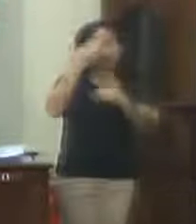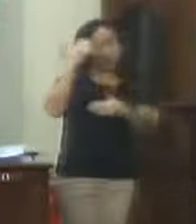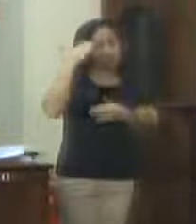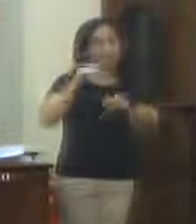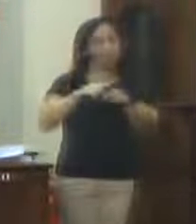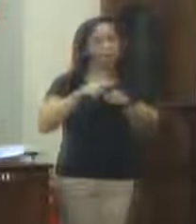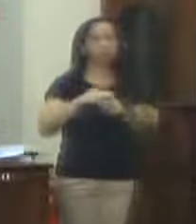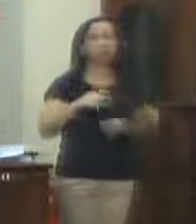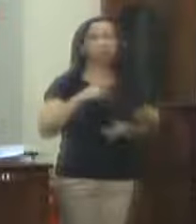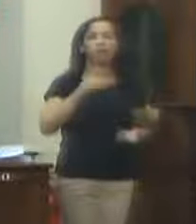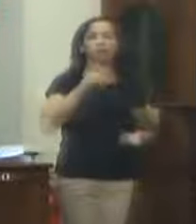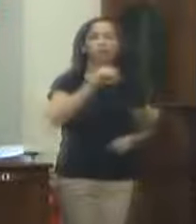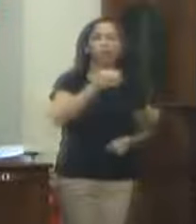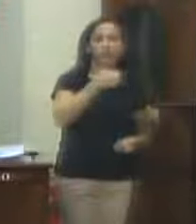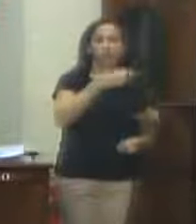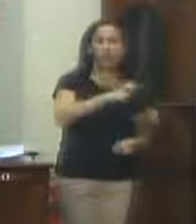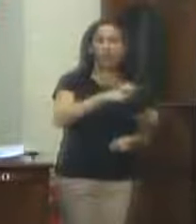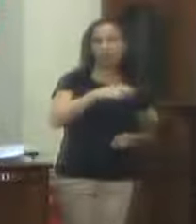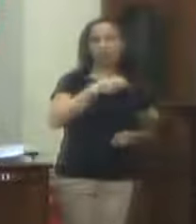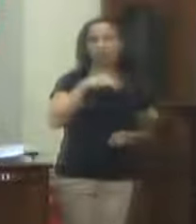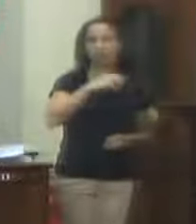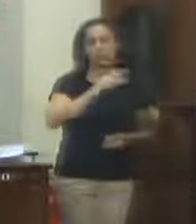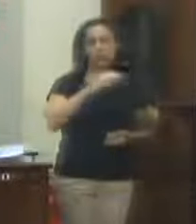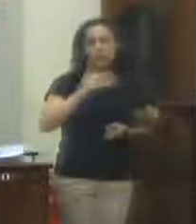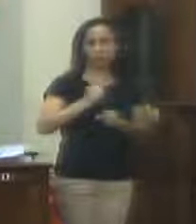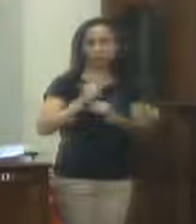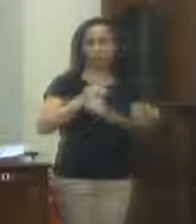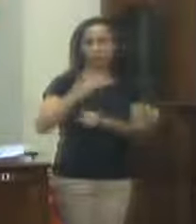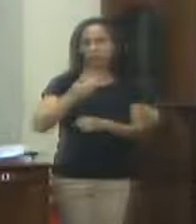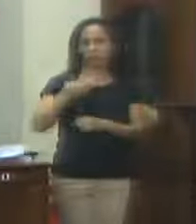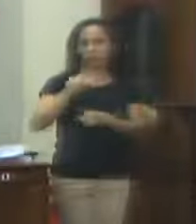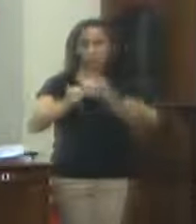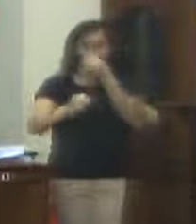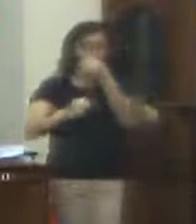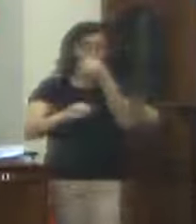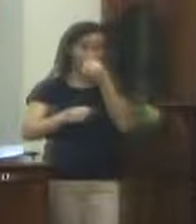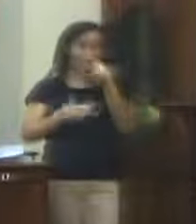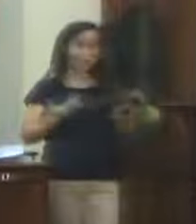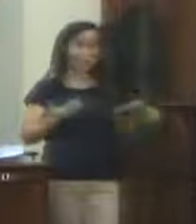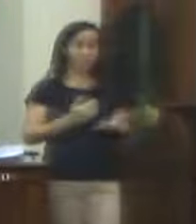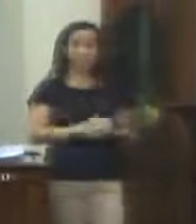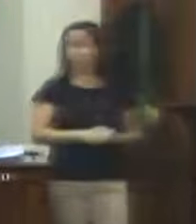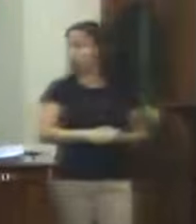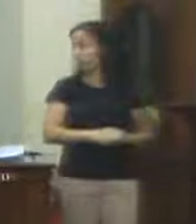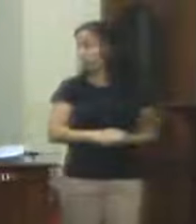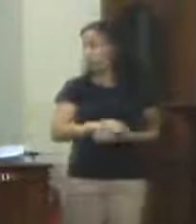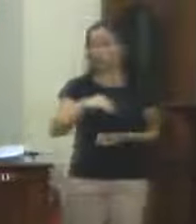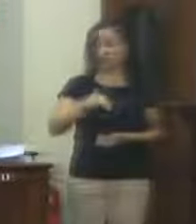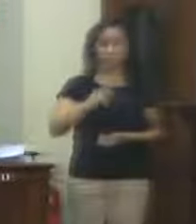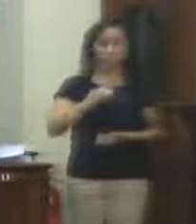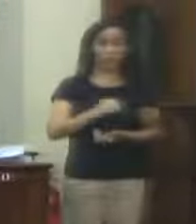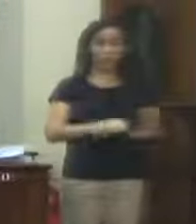atenção, desde já agradeço, renovando meus protestos, estima e consideração. Sala de Sessões, 14, Marcelo Moreira da Silva.